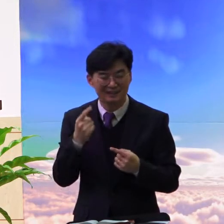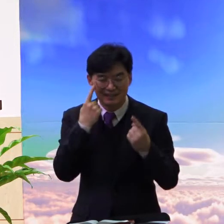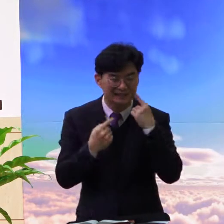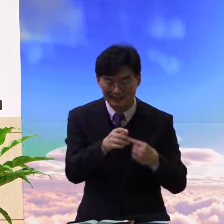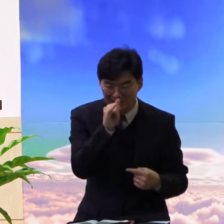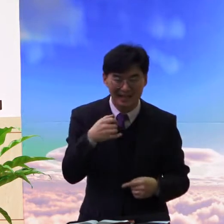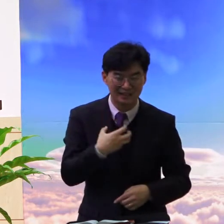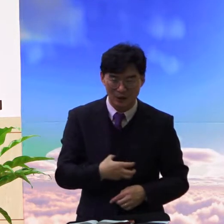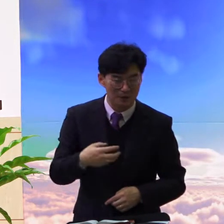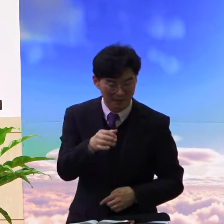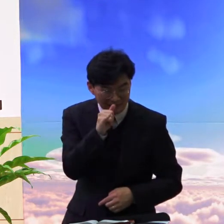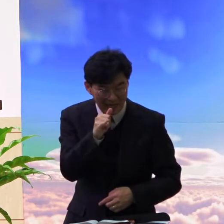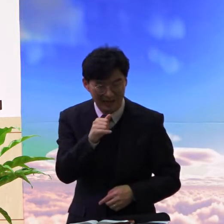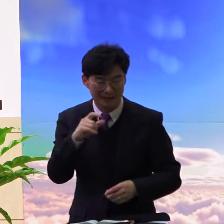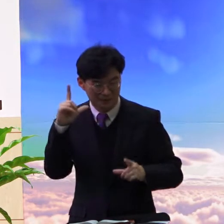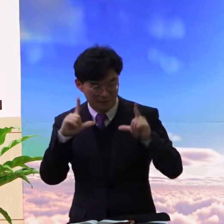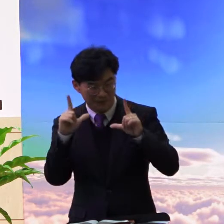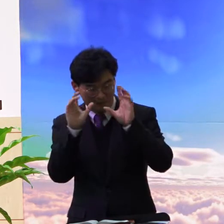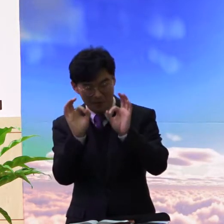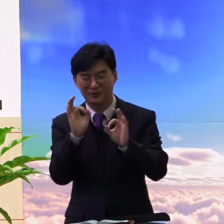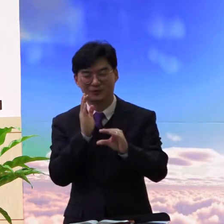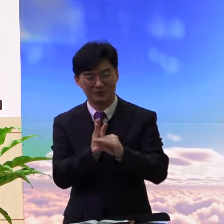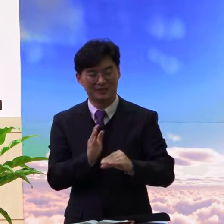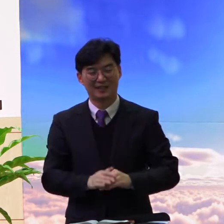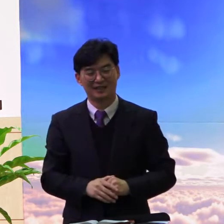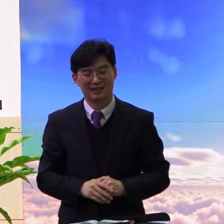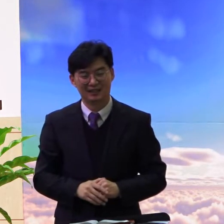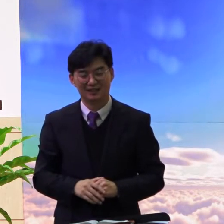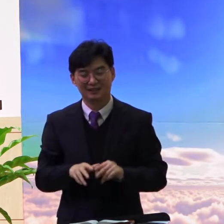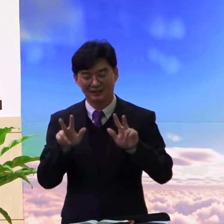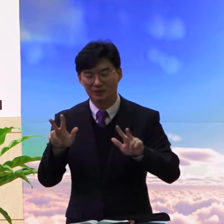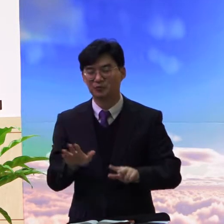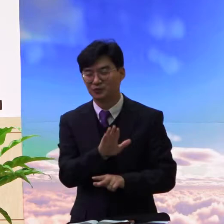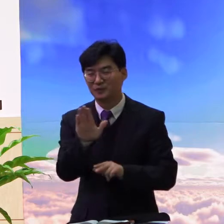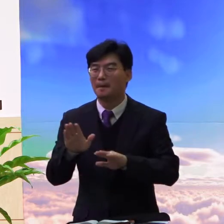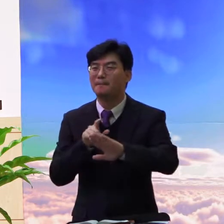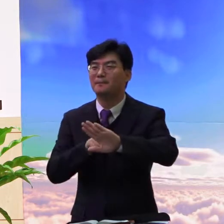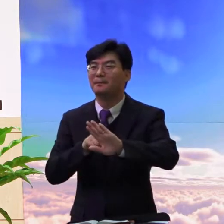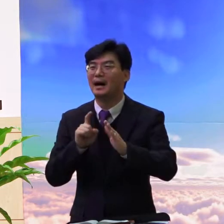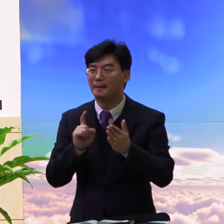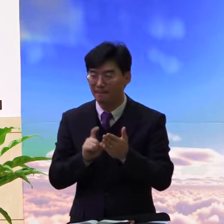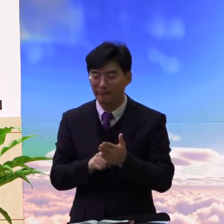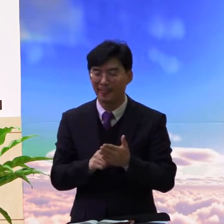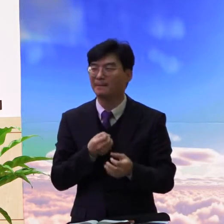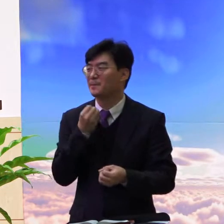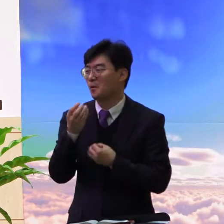하는 것입니다. 우리는 정말 하나님 앞에서 우리의 마음을 찢어야 합니다.